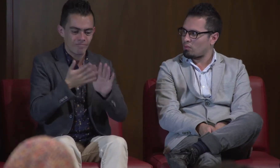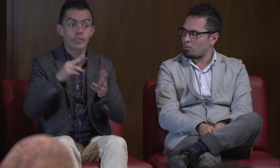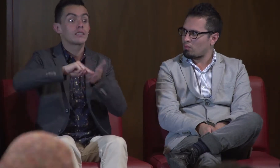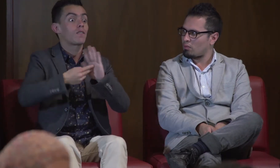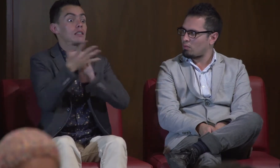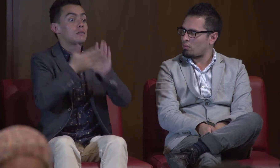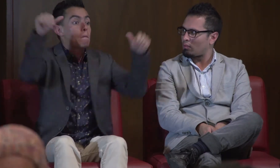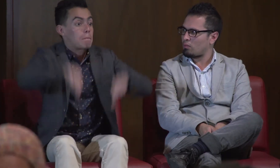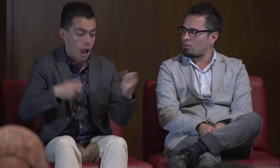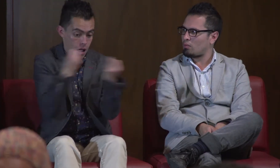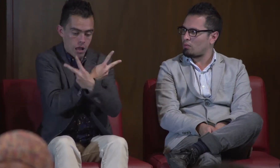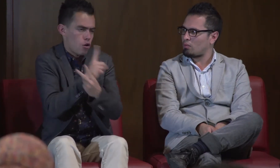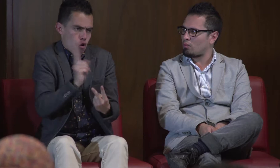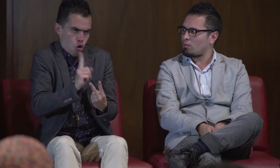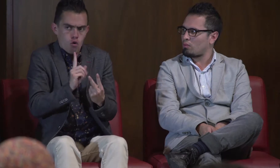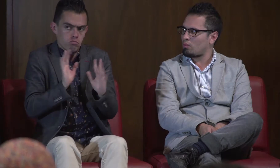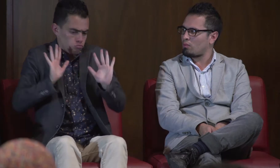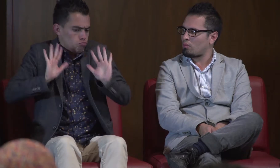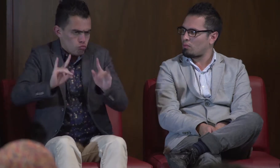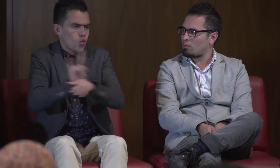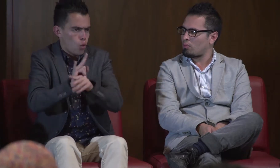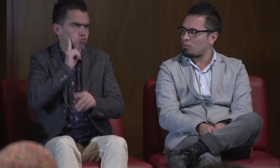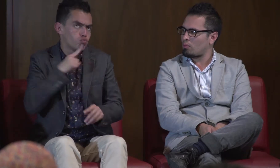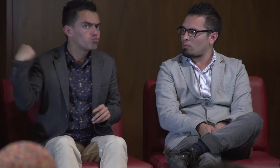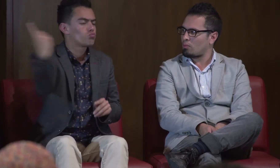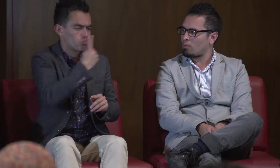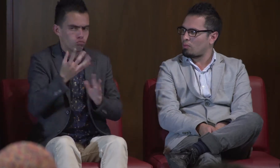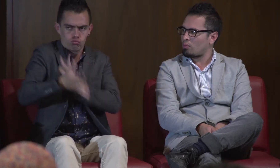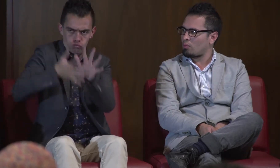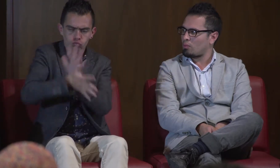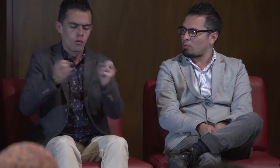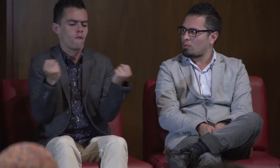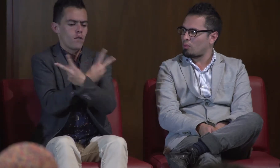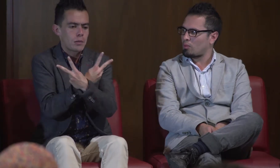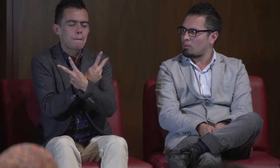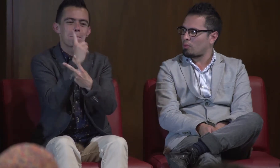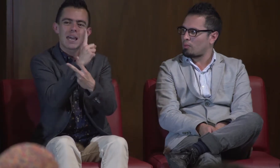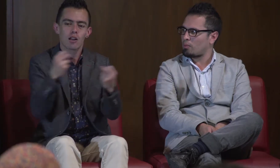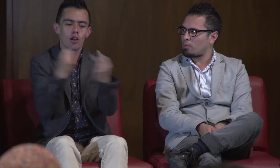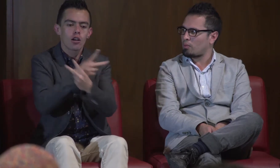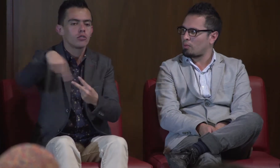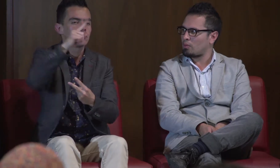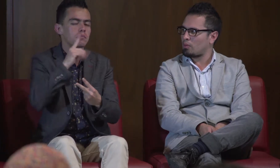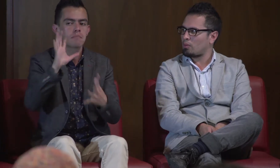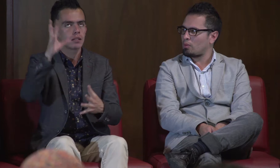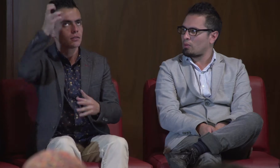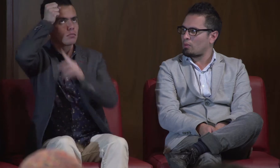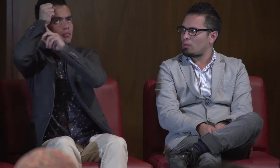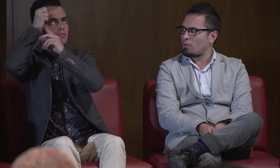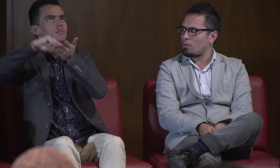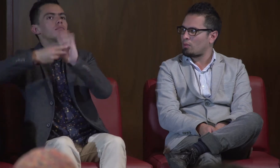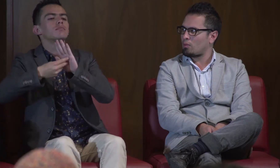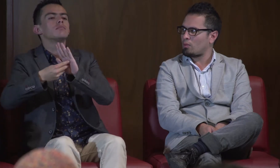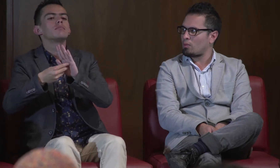¿cómo dar a entender ese concepto? No es que se esté utilizando mal la seña de violencia, porque realmente se está utilizando bien y los